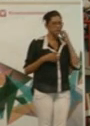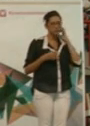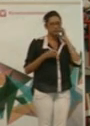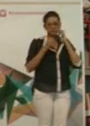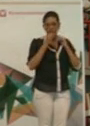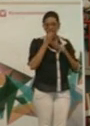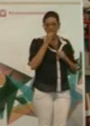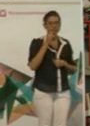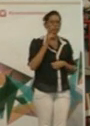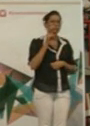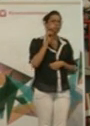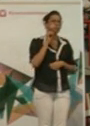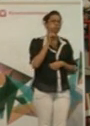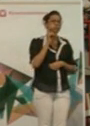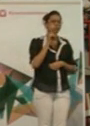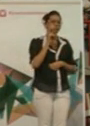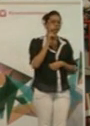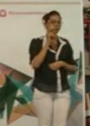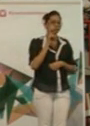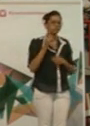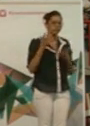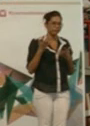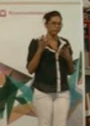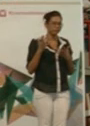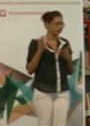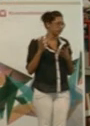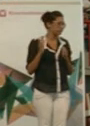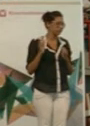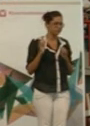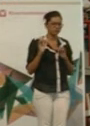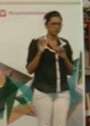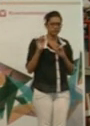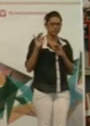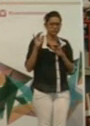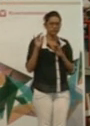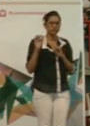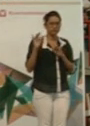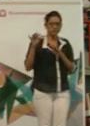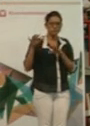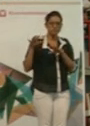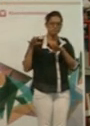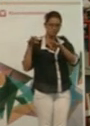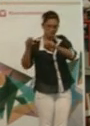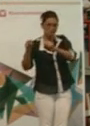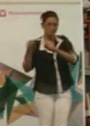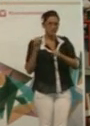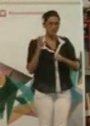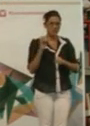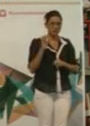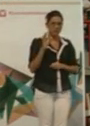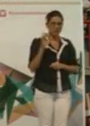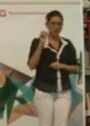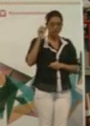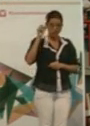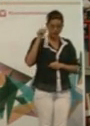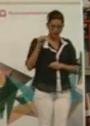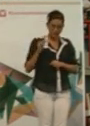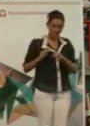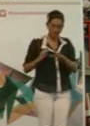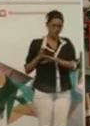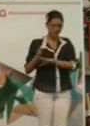Quando ele precisa invadir algum lugar, como ele fez com o Afeganistão, são as tropas da OTAN que vão junto com ele. Mas ela mudou sua